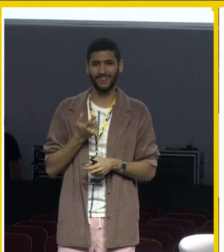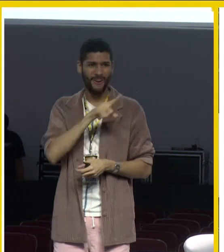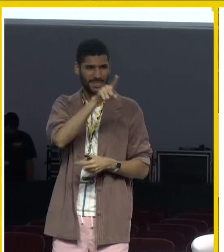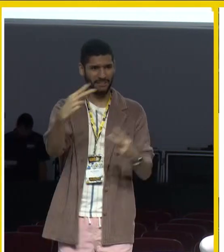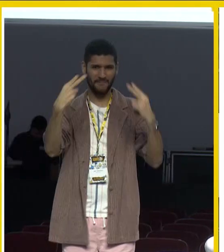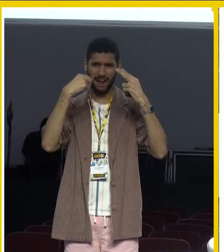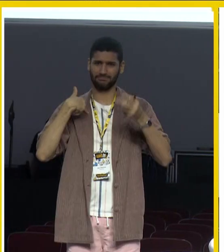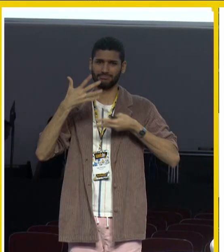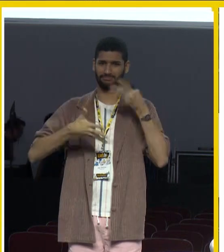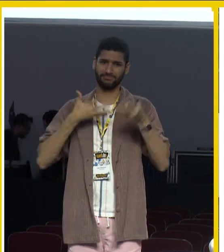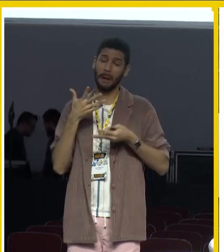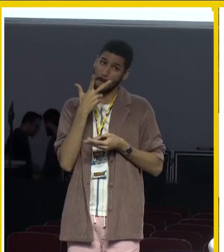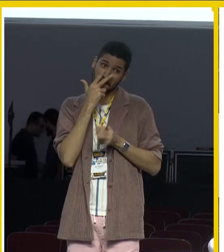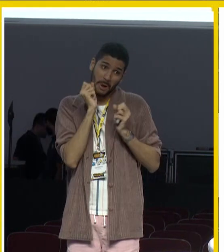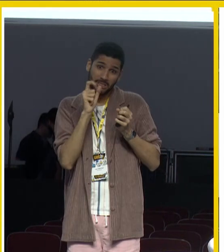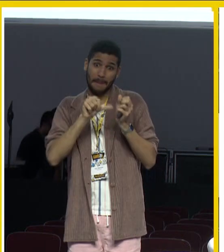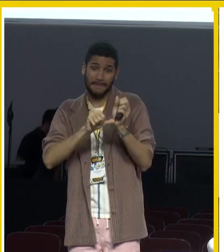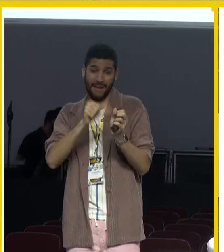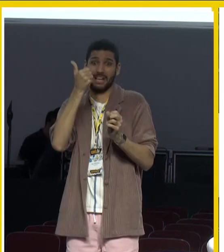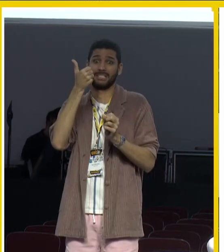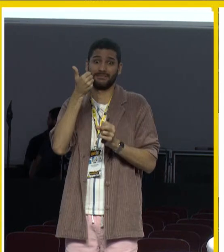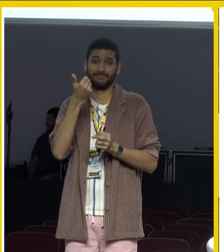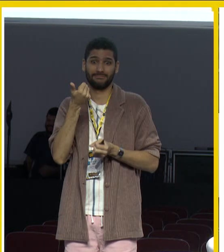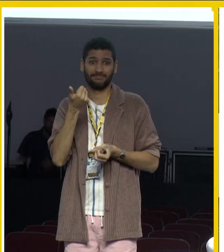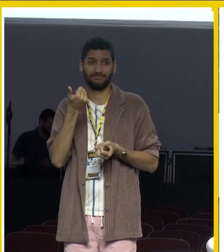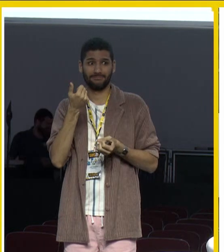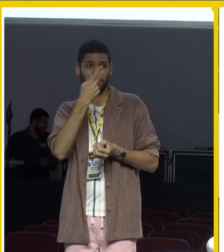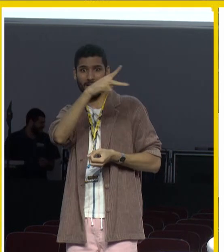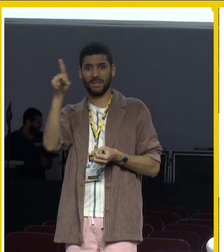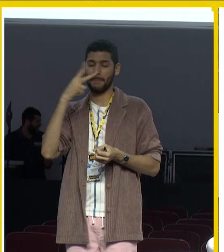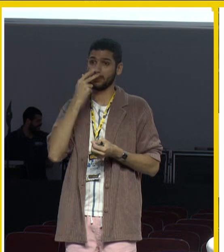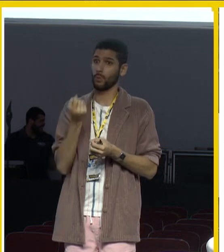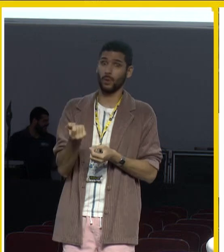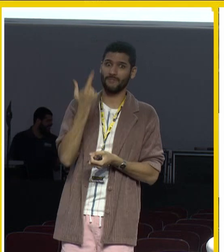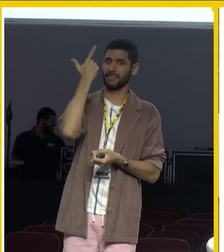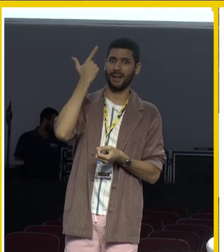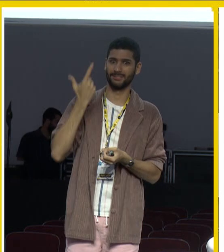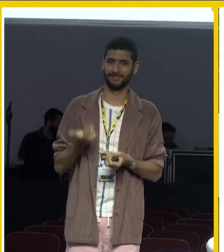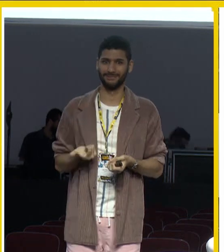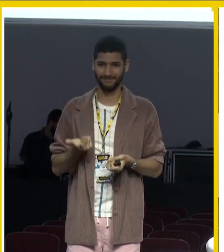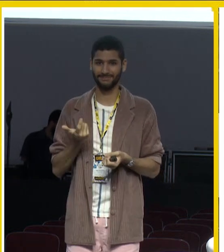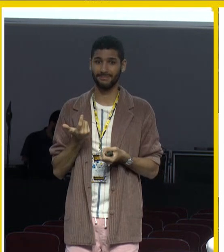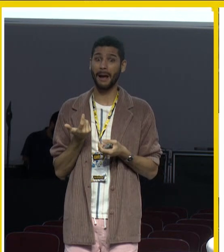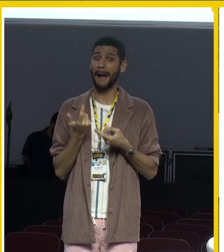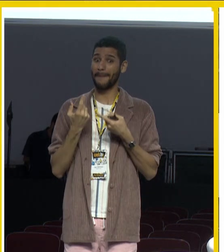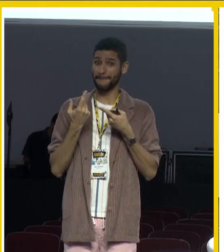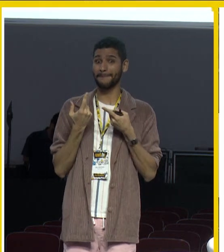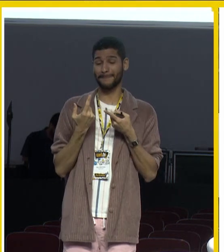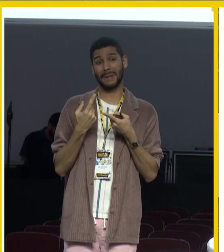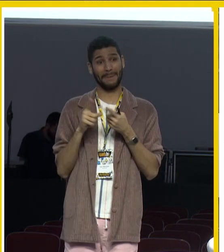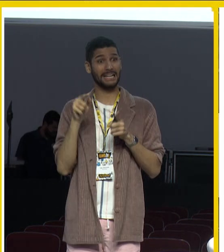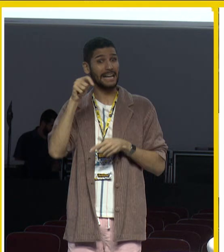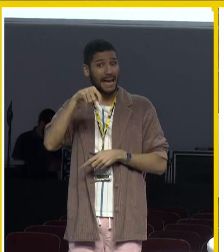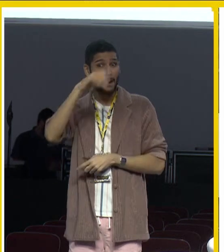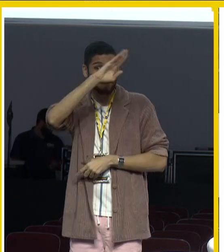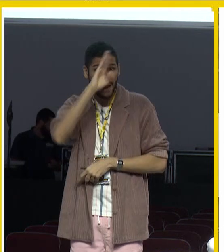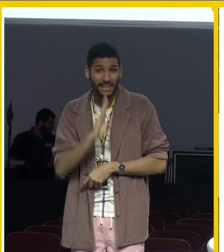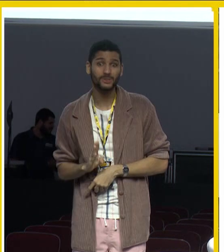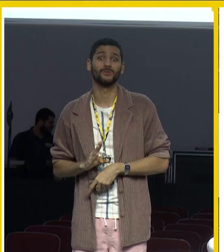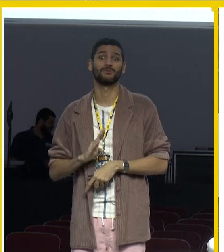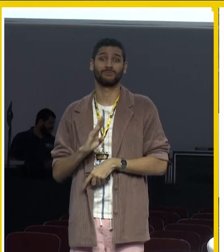alguns de vocês podem não saber o que significa ser surdo que é sosa língua de sinais vendo agora pela primeira vez